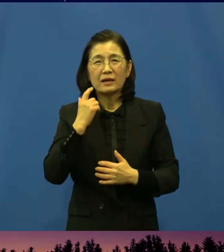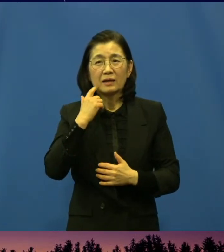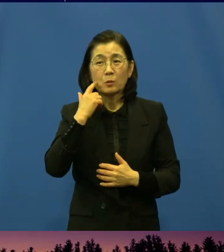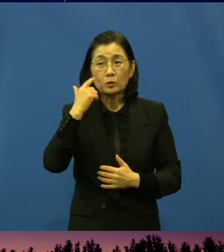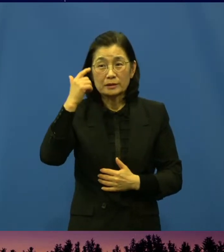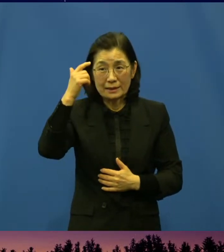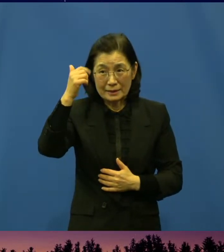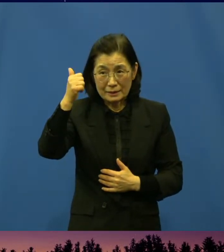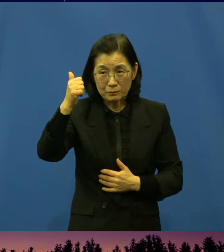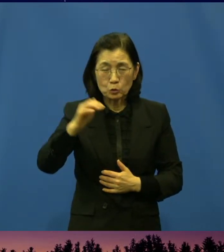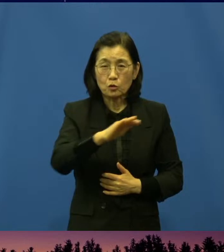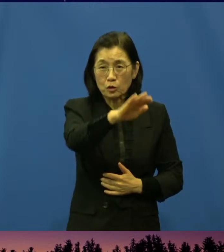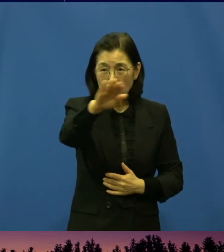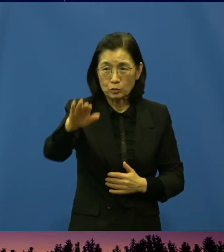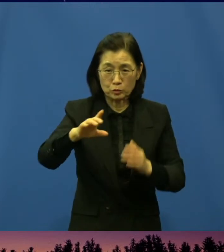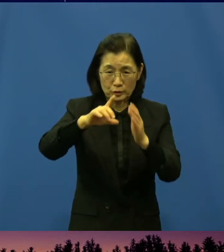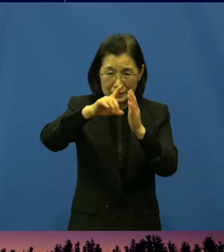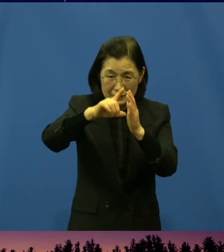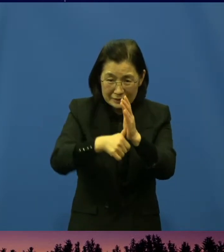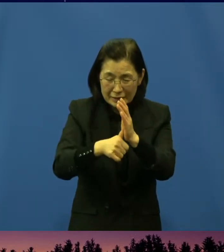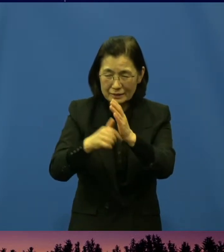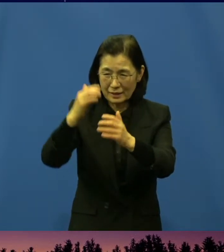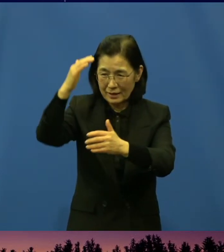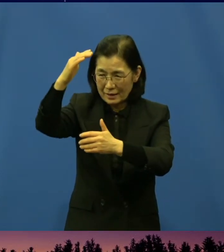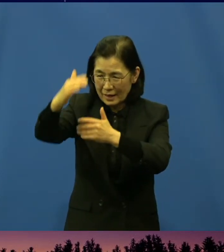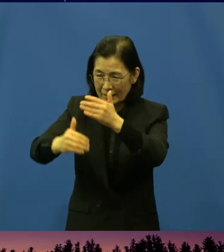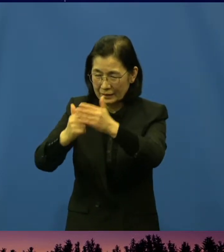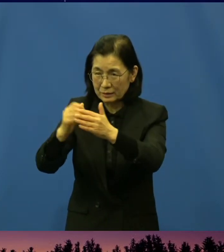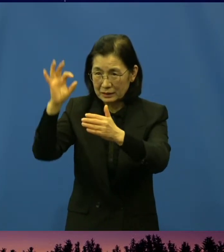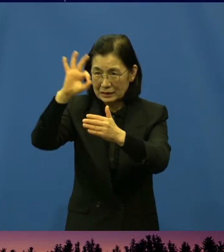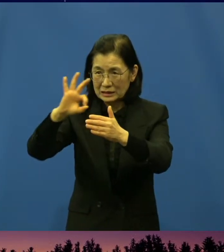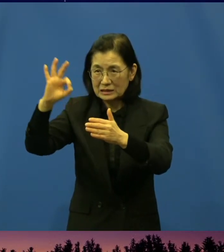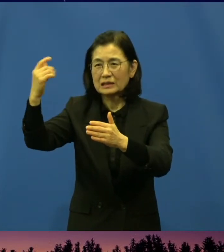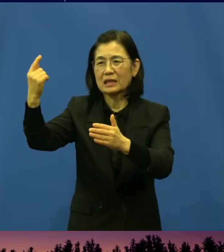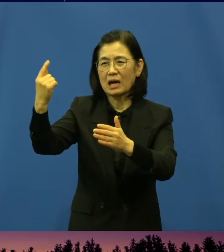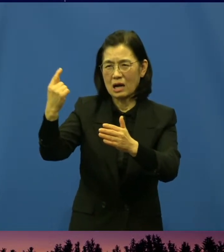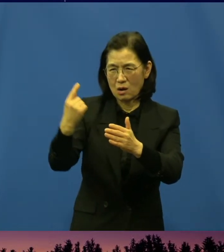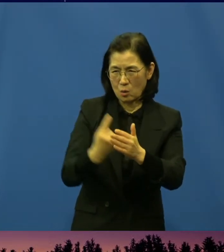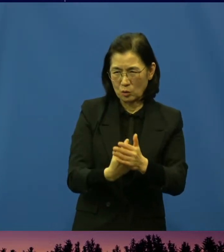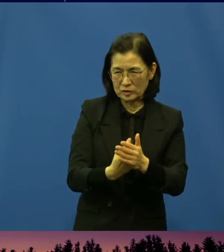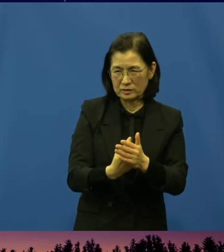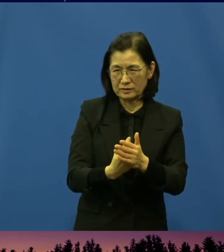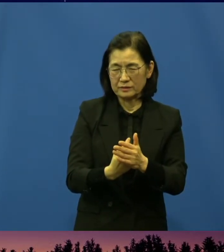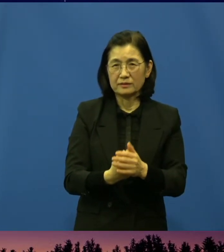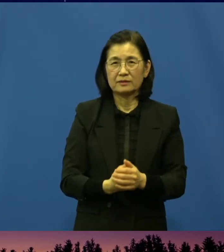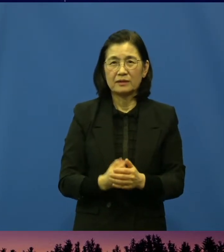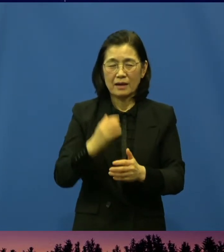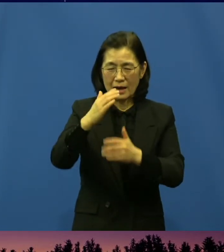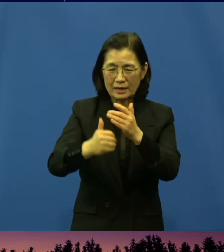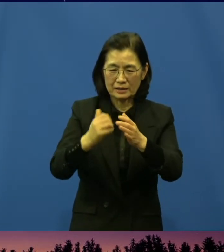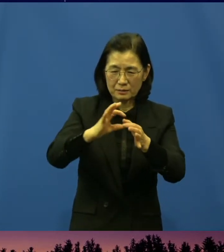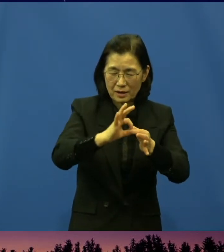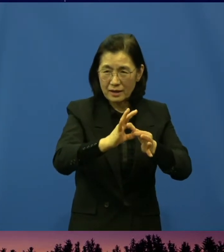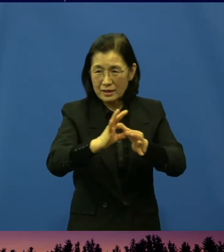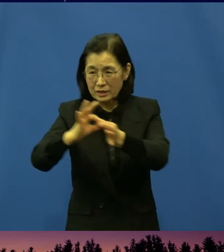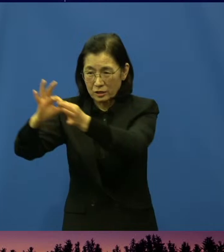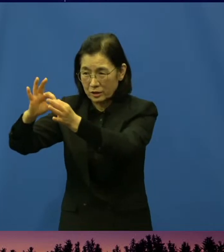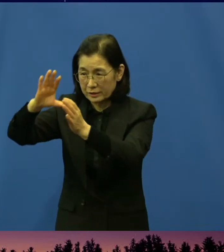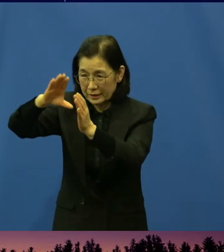하나님이 밀고 들어오신 거죠. 그러니까 하나님과 연결되는 그